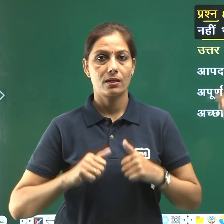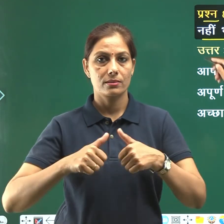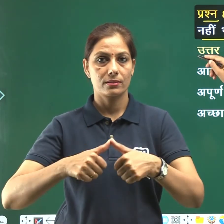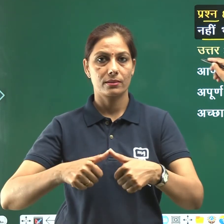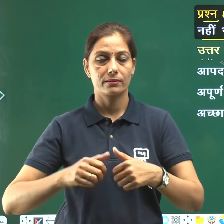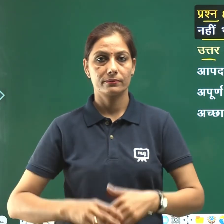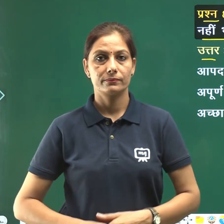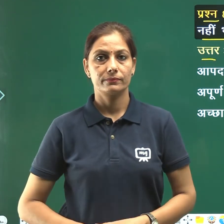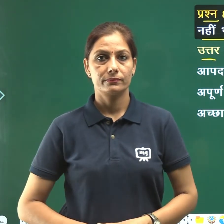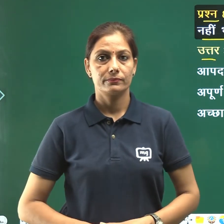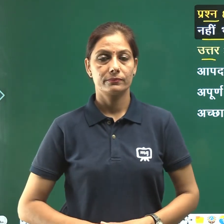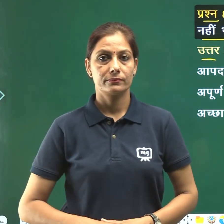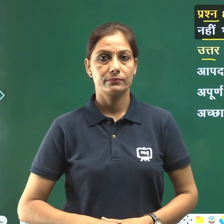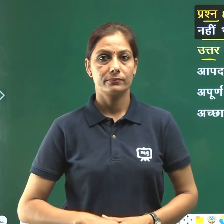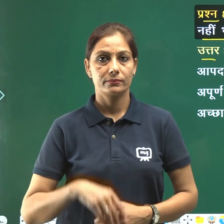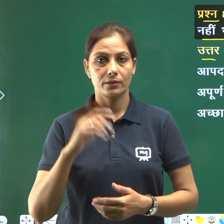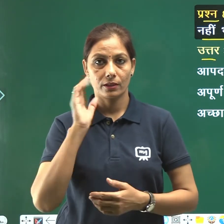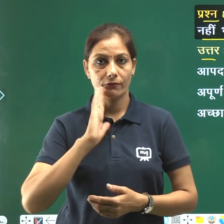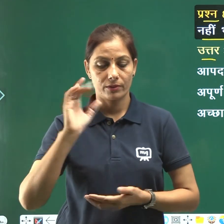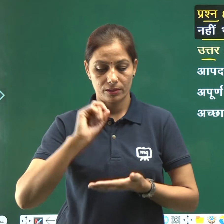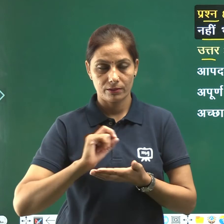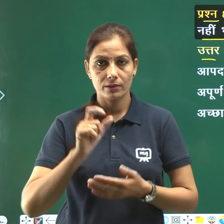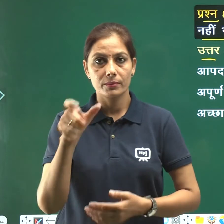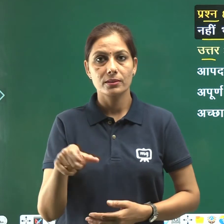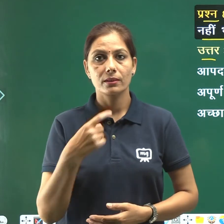उत्तर है कवि कहता है कि